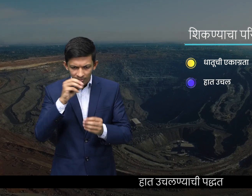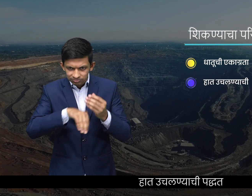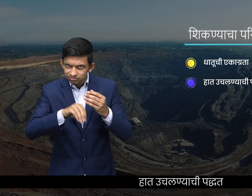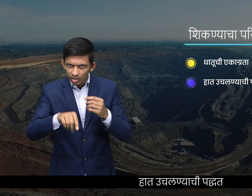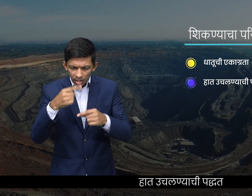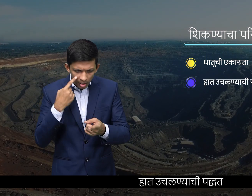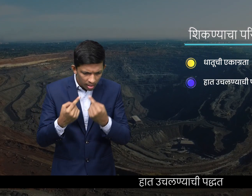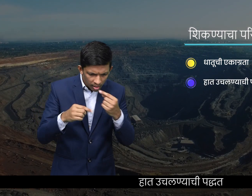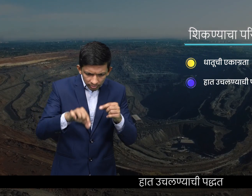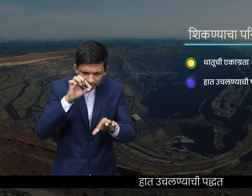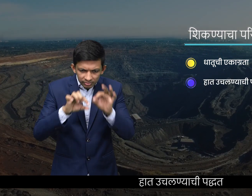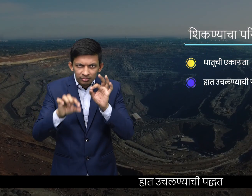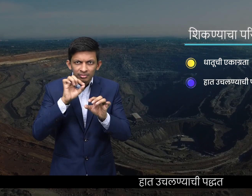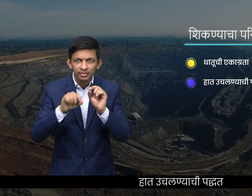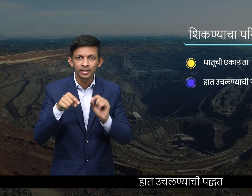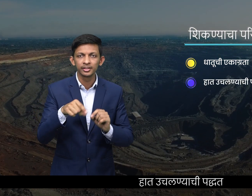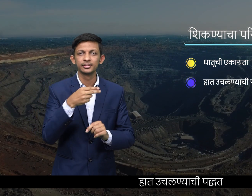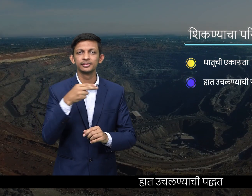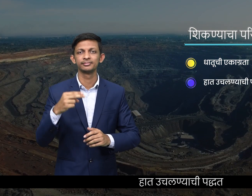हात उचलण्याची पद्धत,